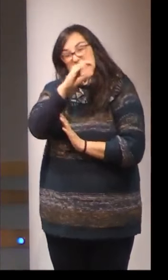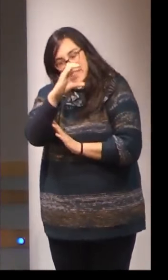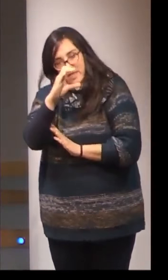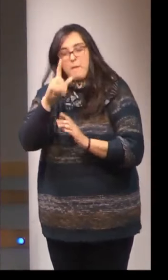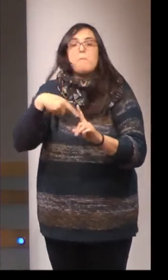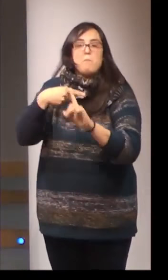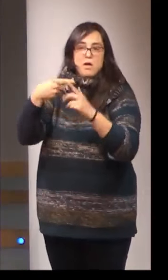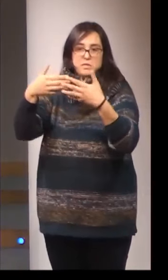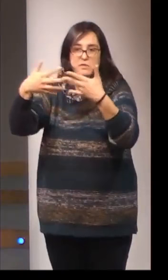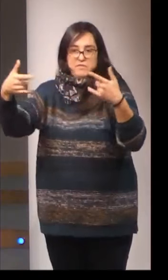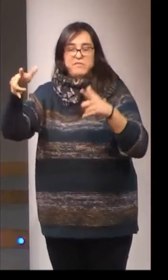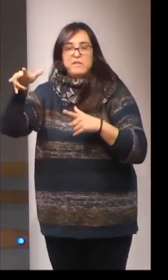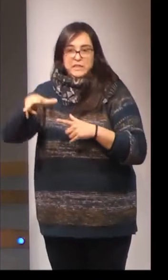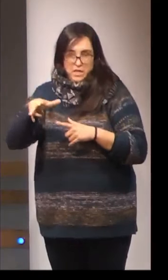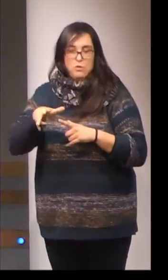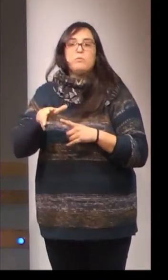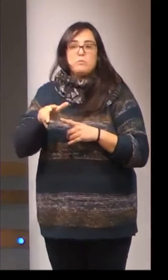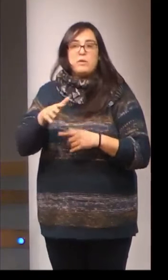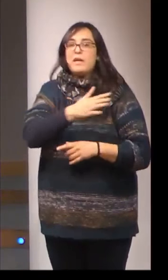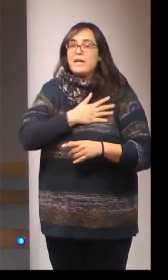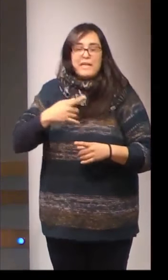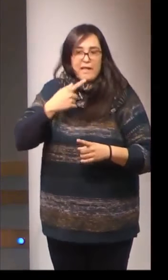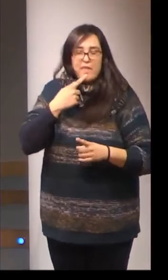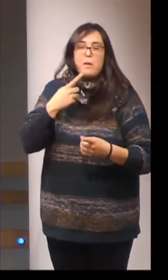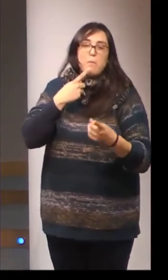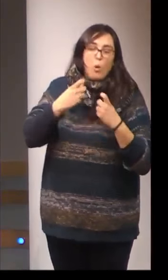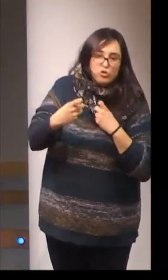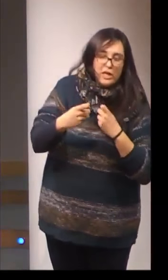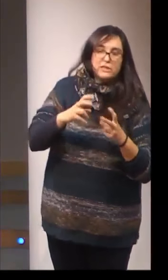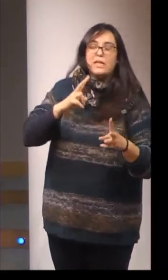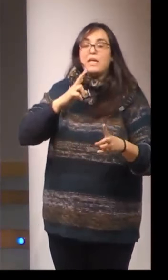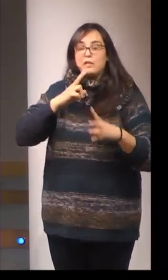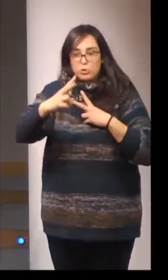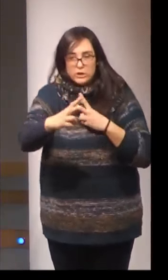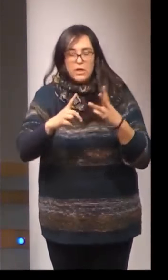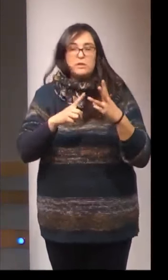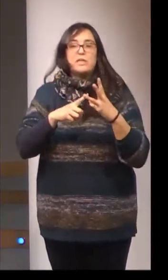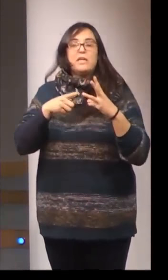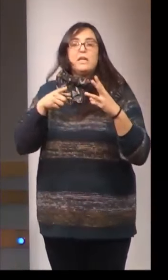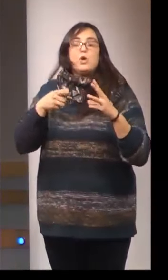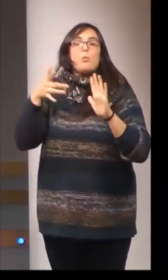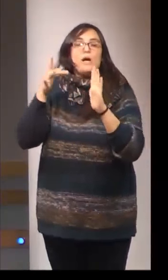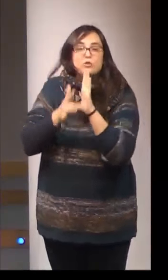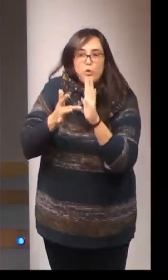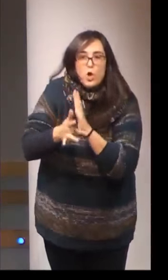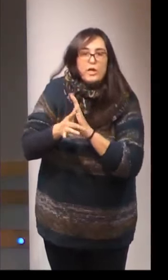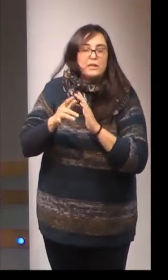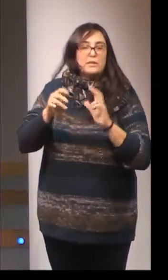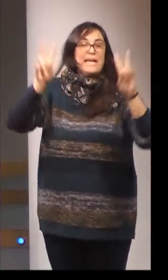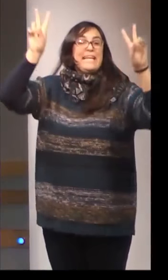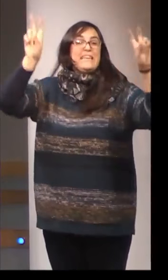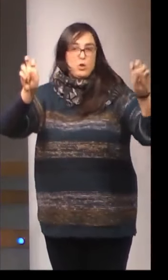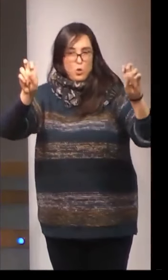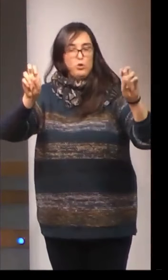completamente accesible a través de castellano y catalán, pero también de las lenguas de signos, tanto las preguntas como las